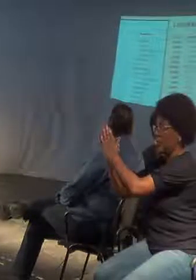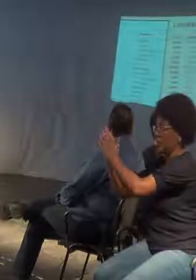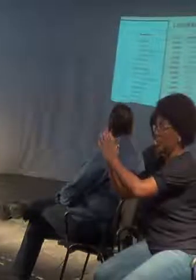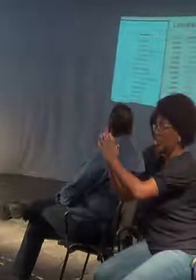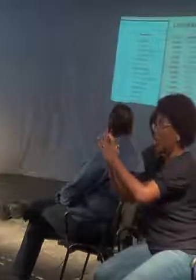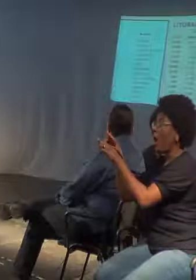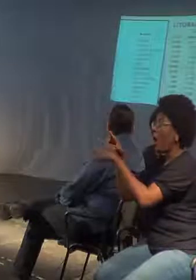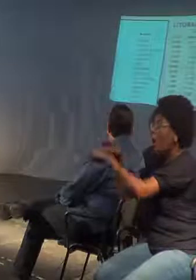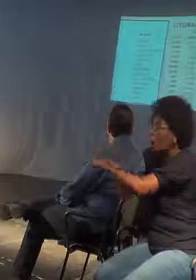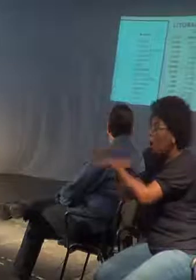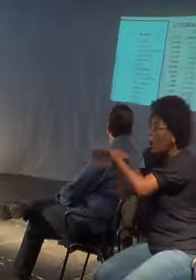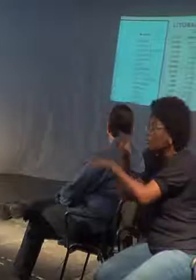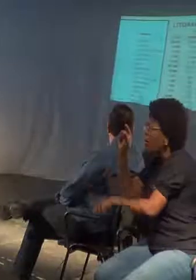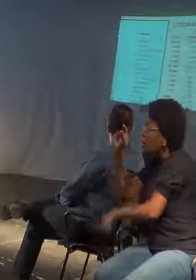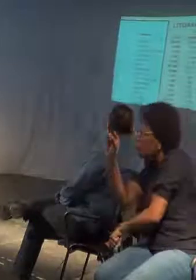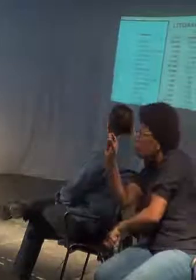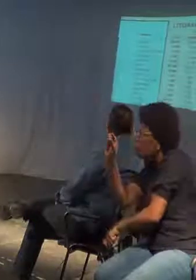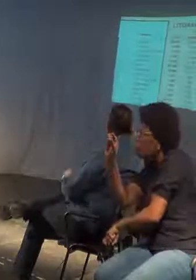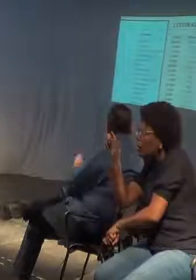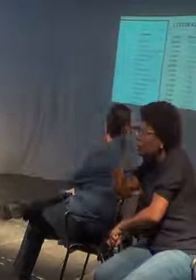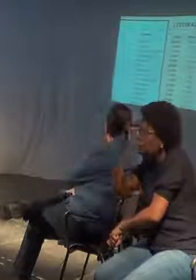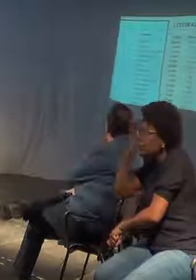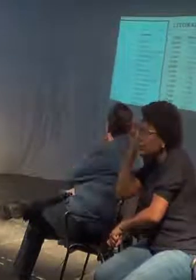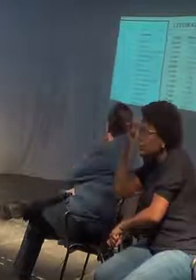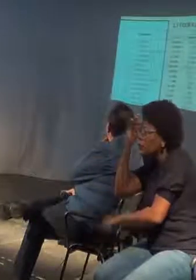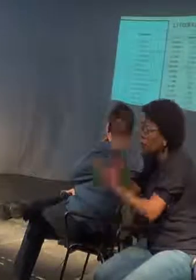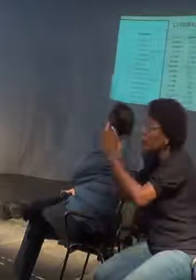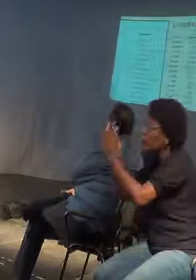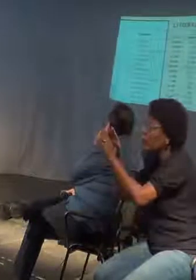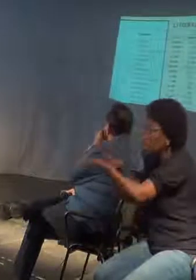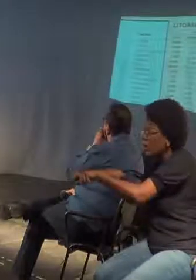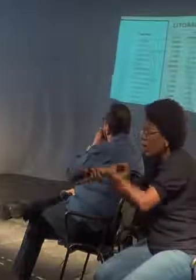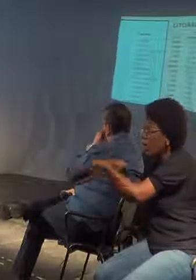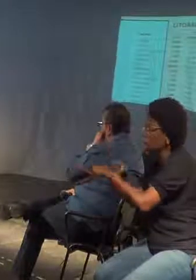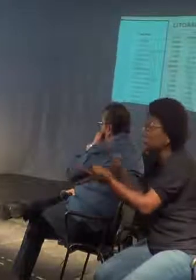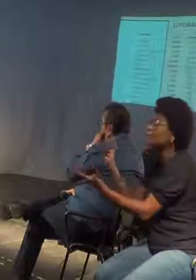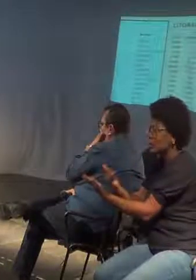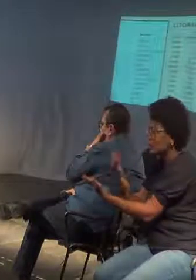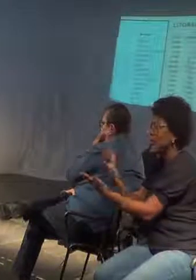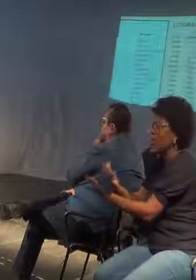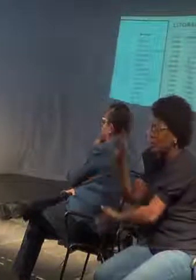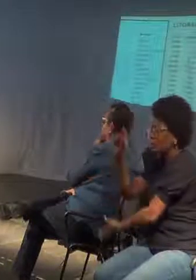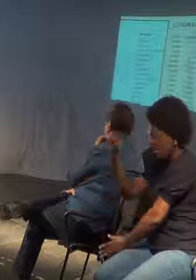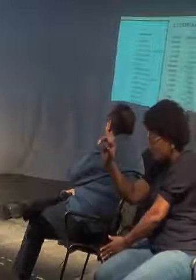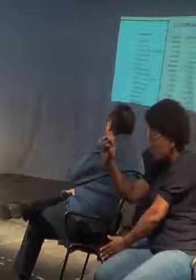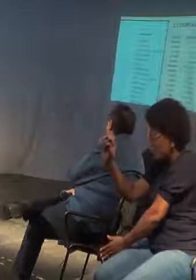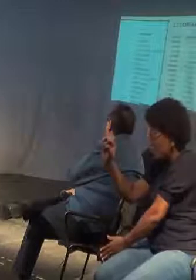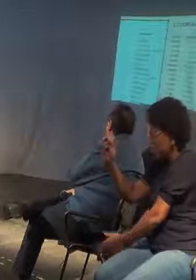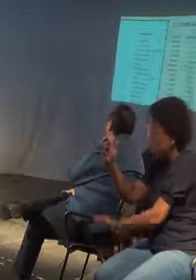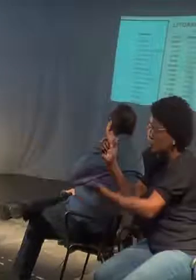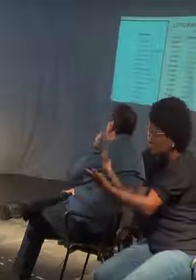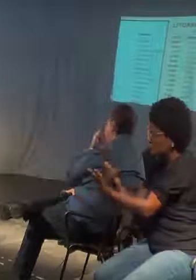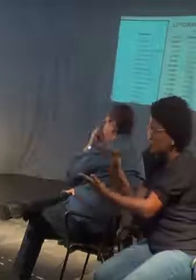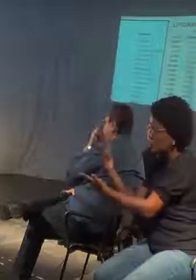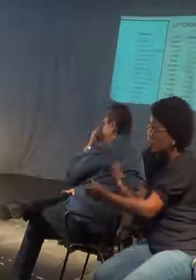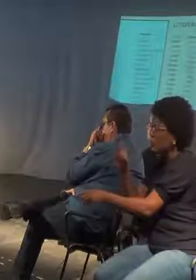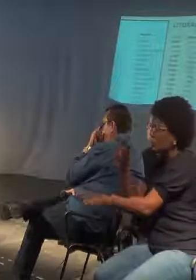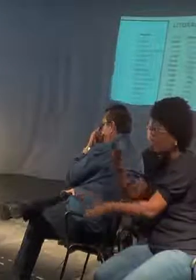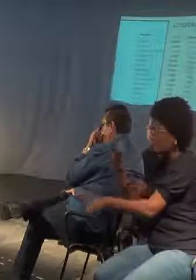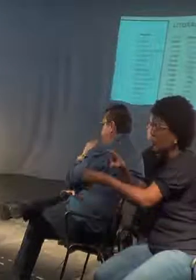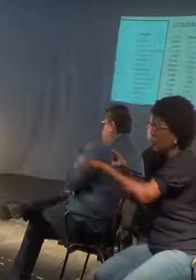rural muito pequena, né? 2,6% apenas de população rural. Itabuna é composto apenas um distrito